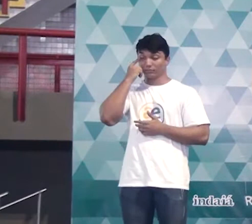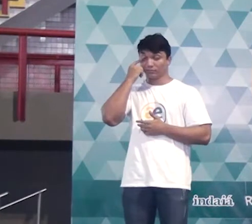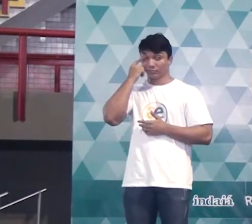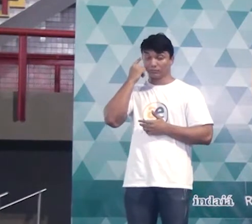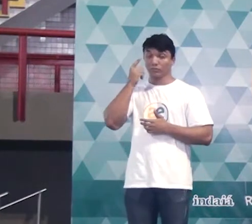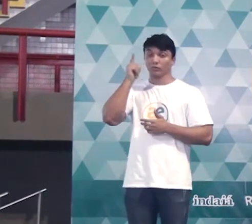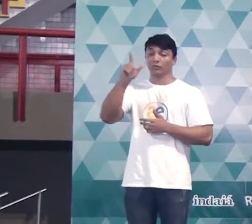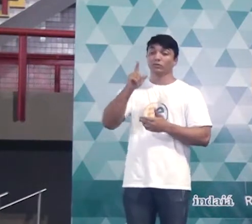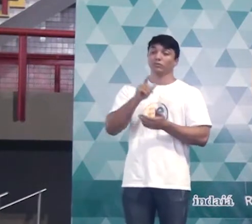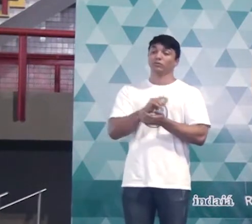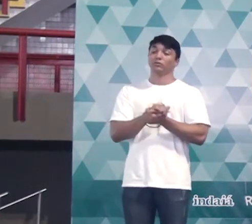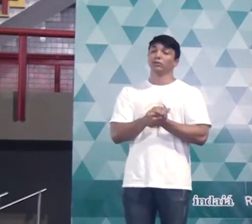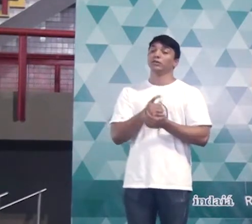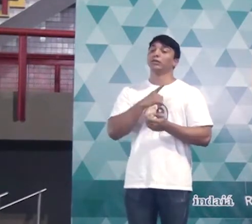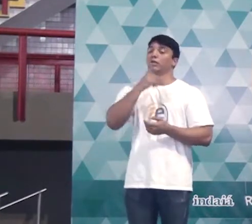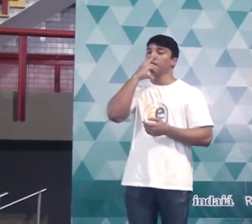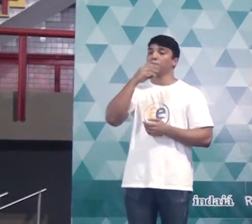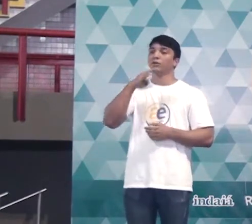Outra,